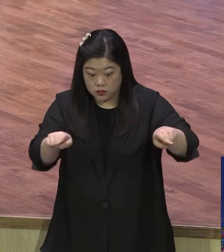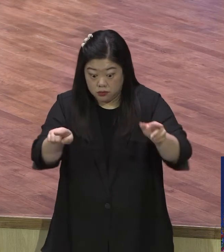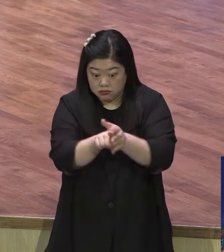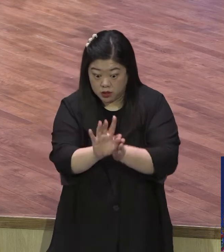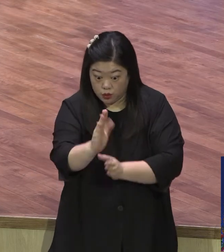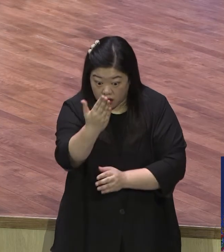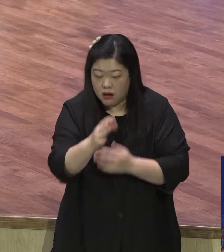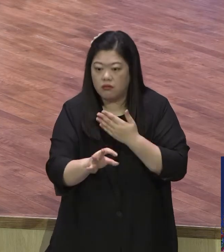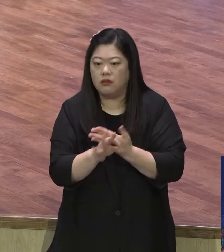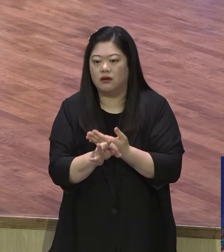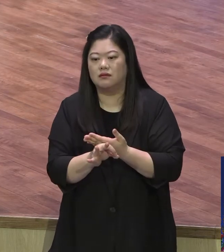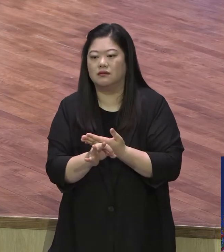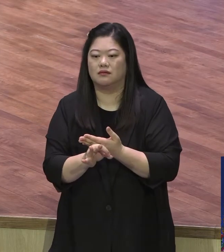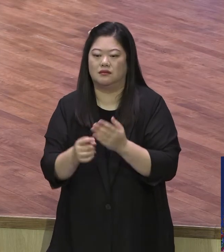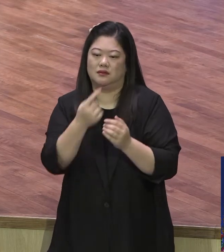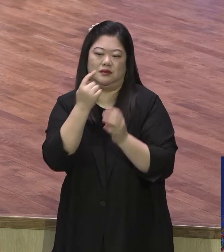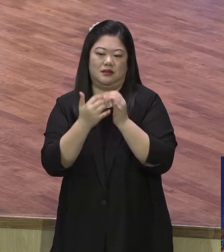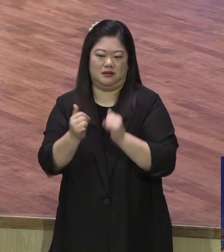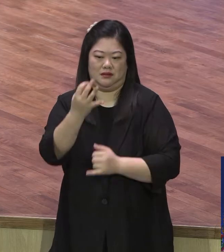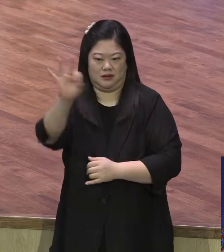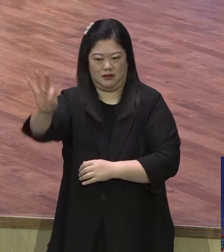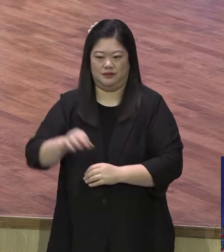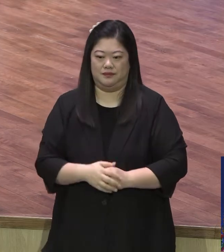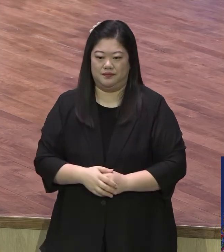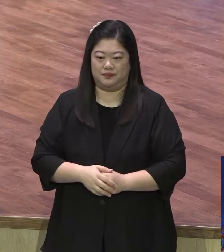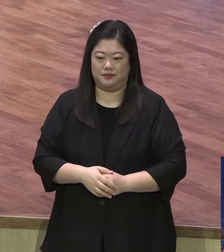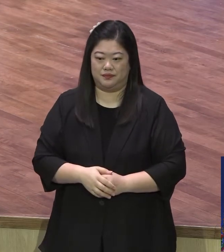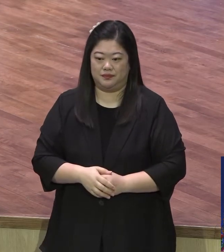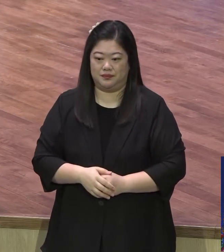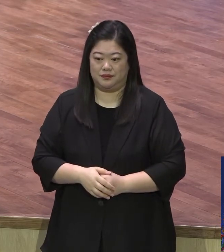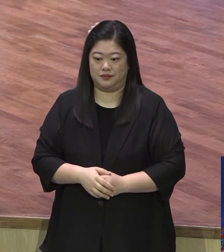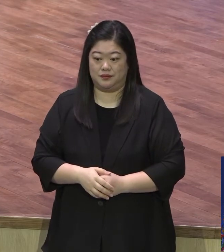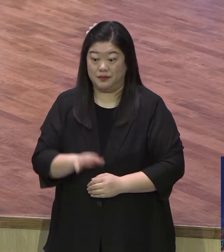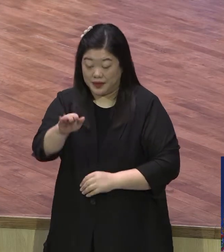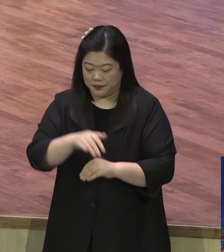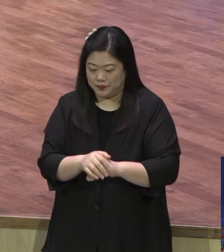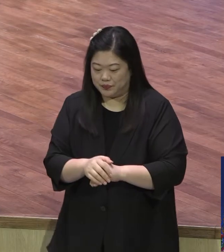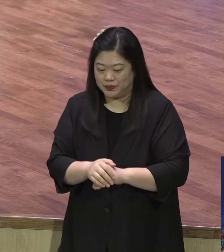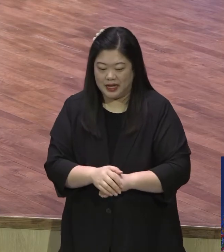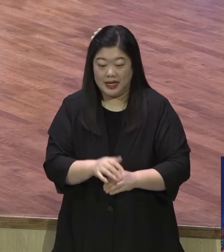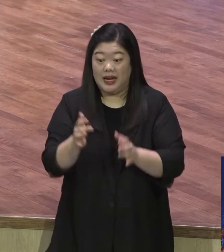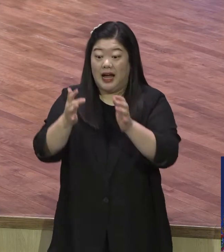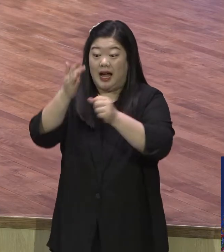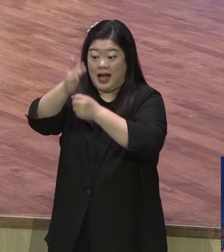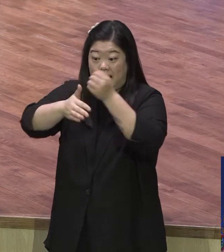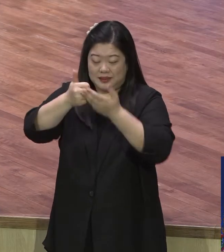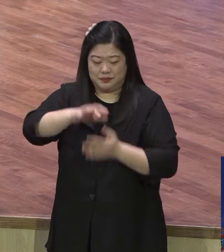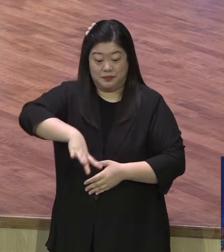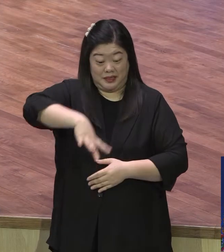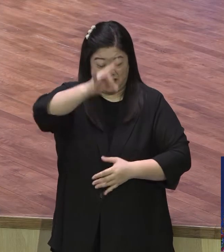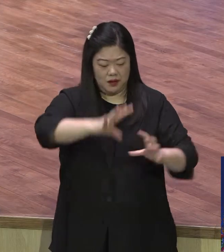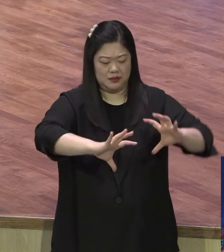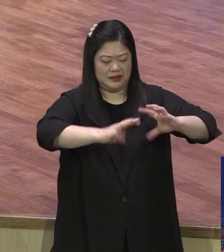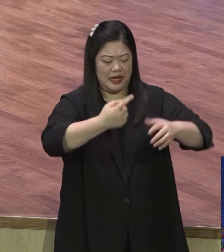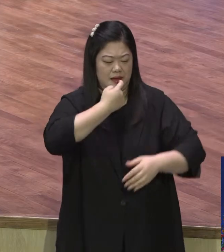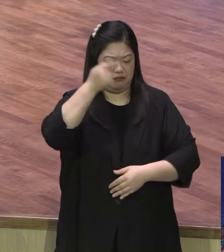합니다 사실 부활은 또 하나의 창조사건이에요 부활이 그냥 간단한 말이 아니에요